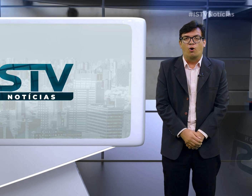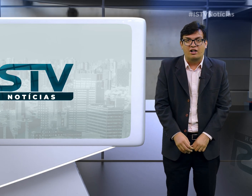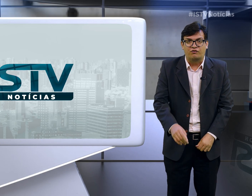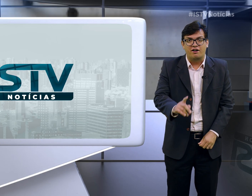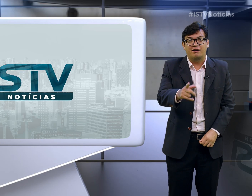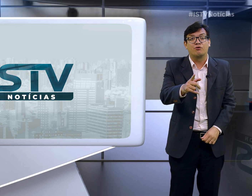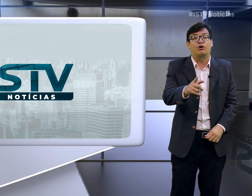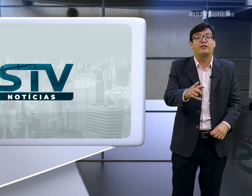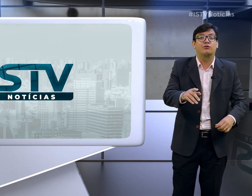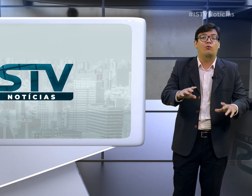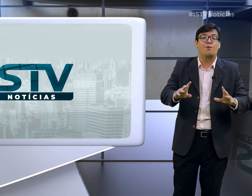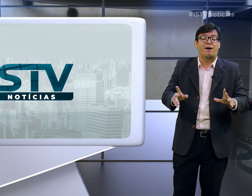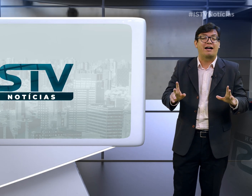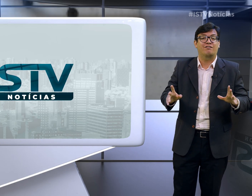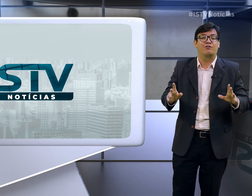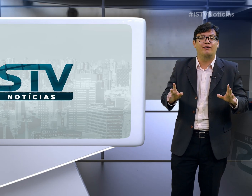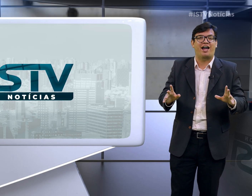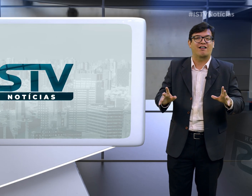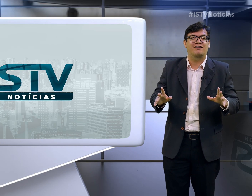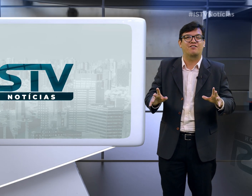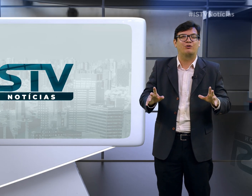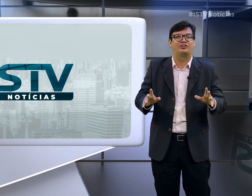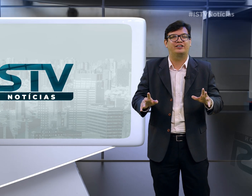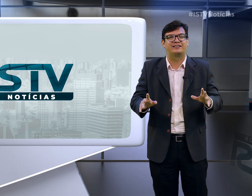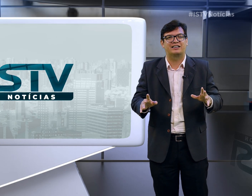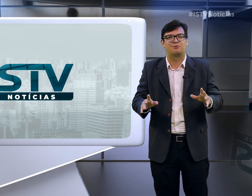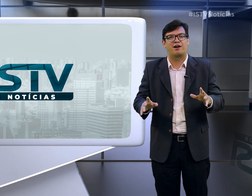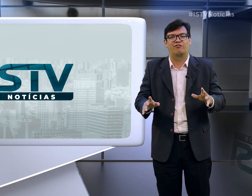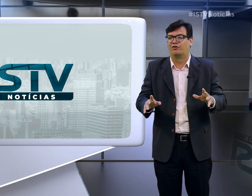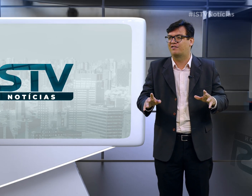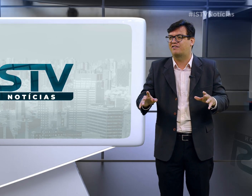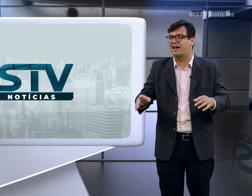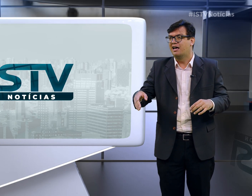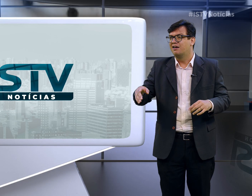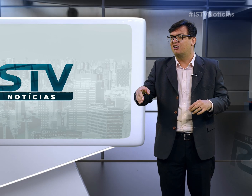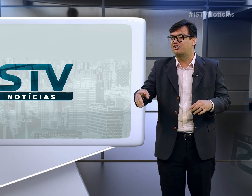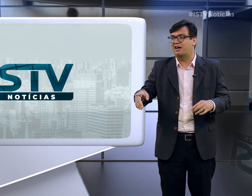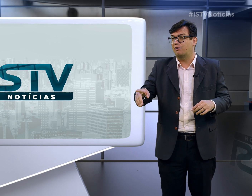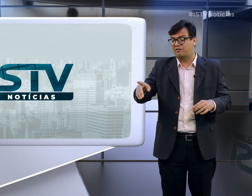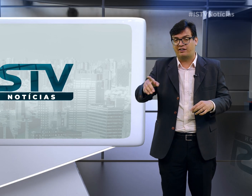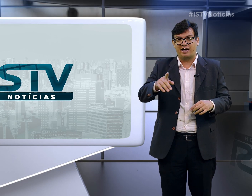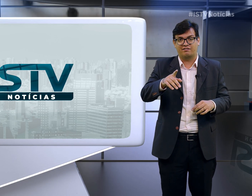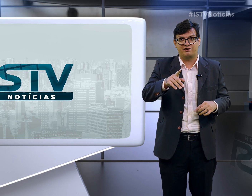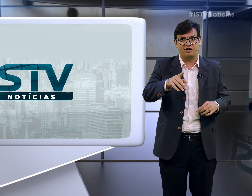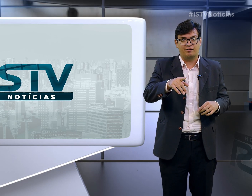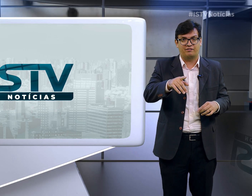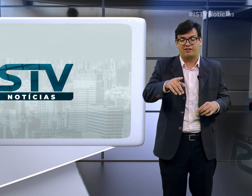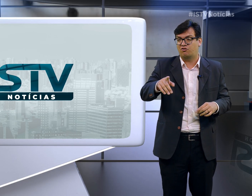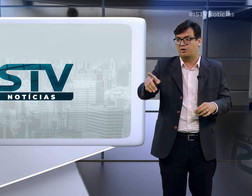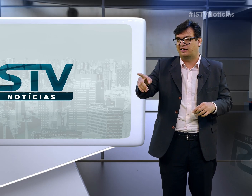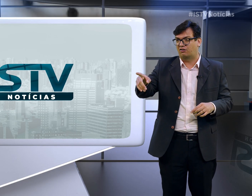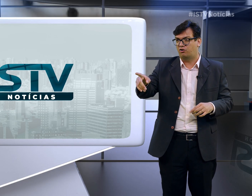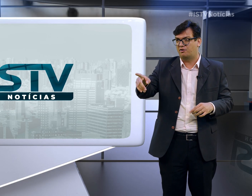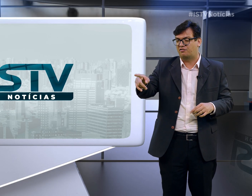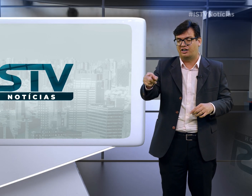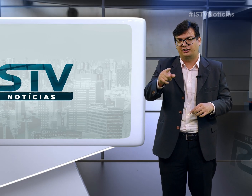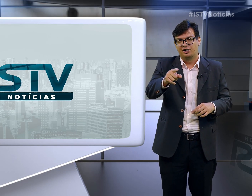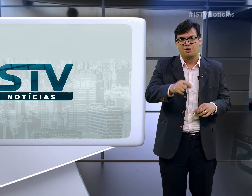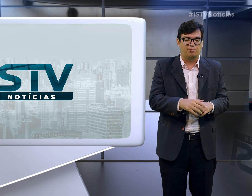Olha só, estamos voltando com mais um IES TV Notícias para você. E já não esqueça de mandar a sua mensagem para o